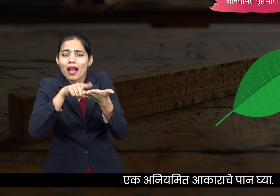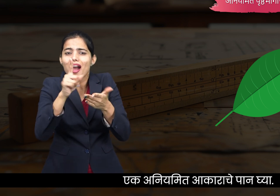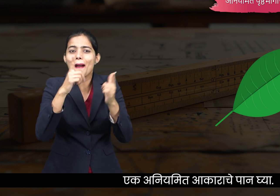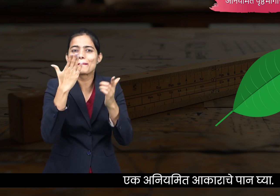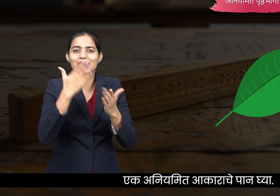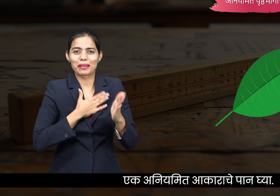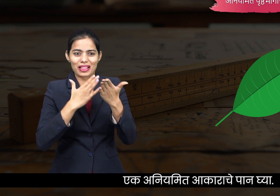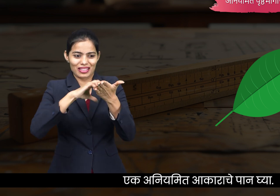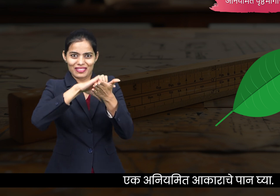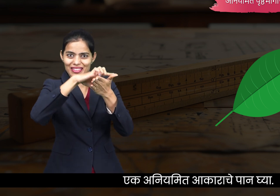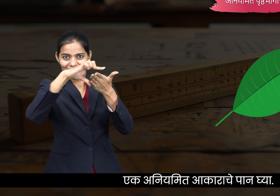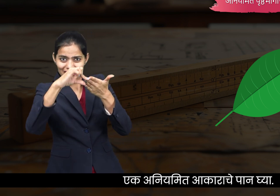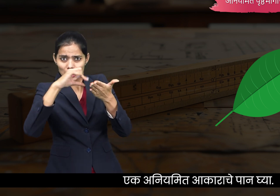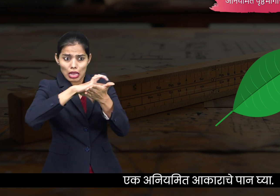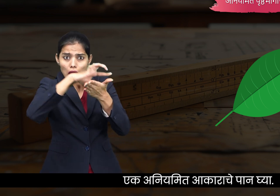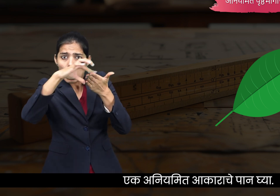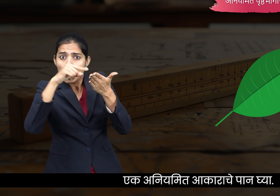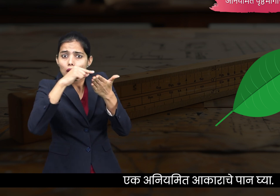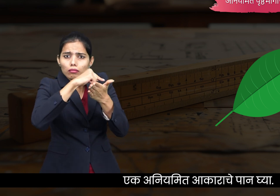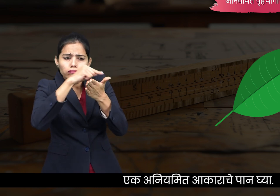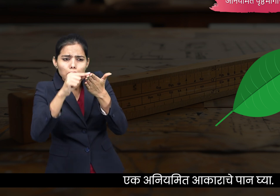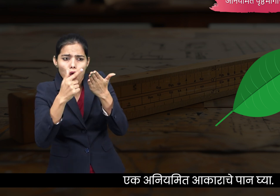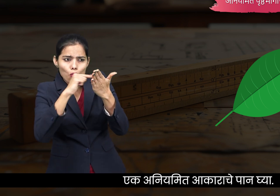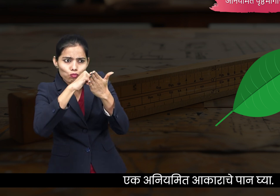एक अनियमित आकाराचे पान घ्या.